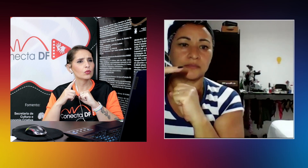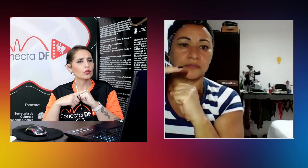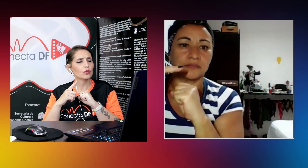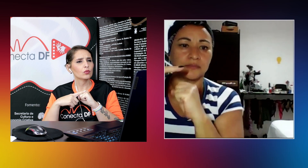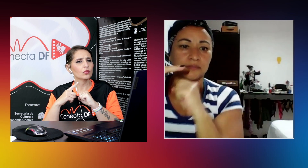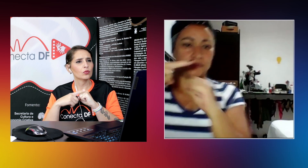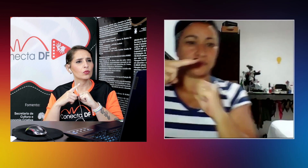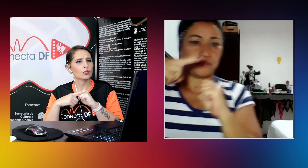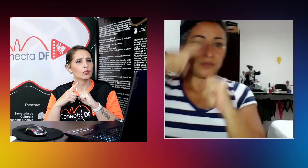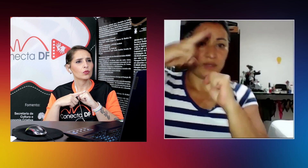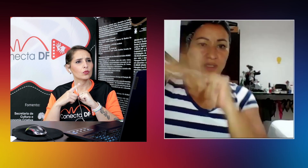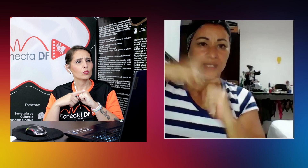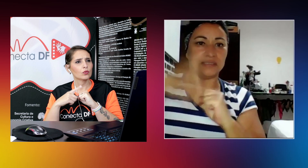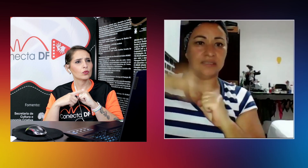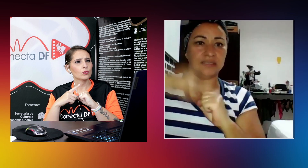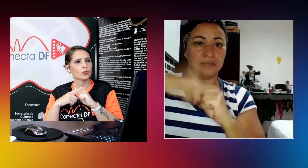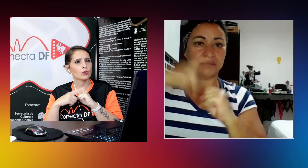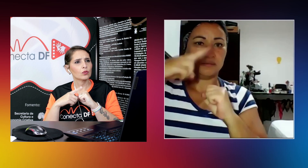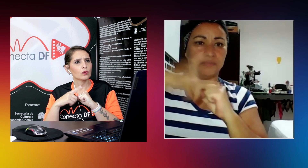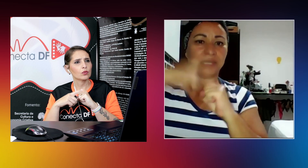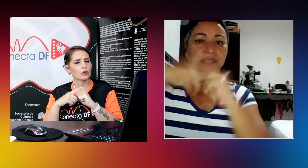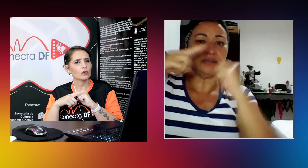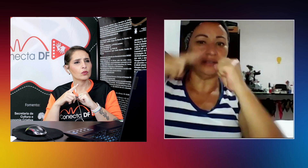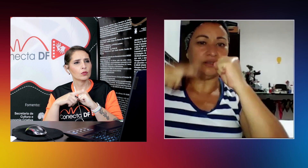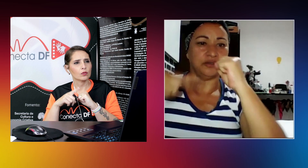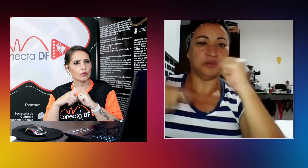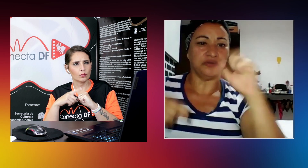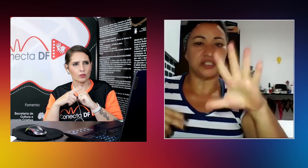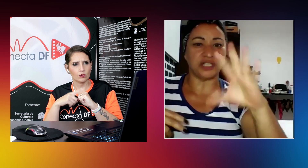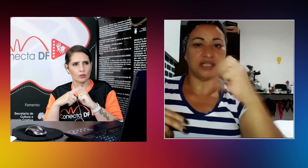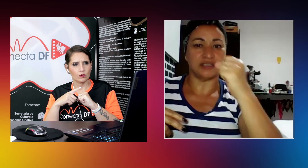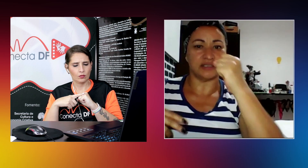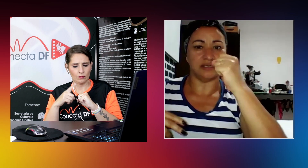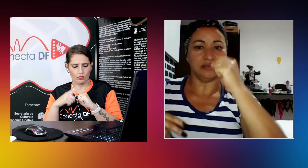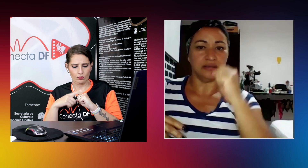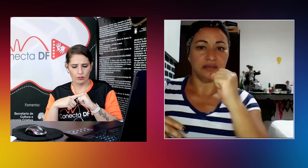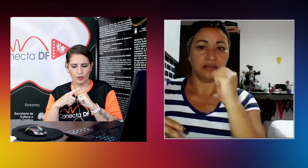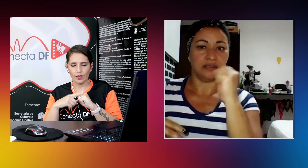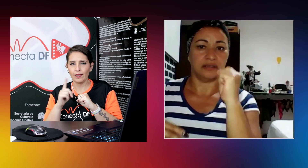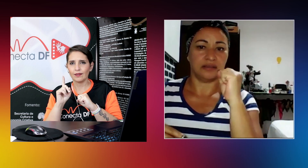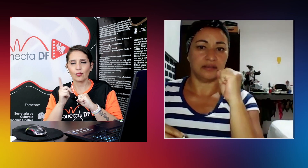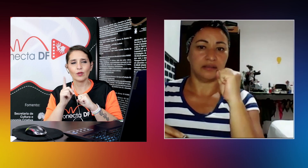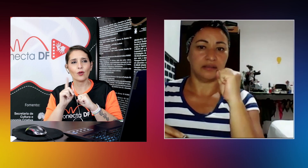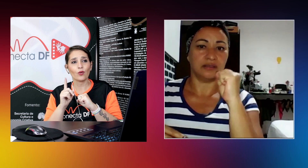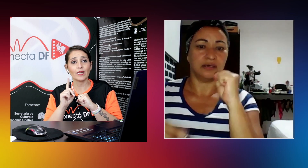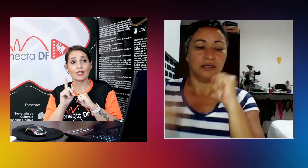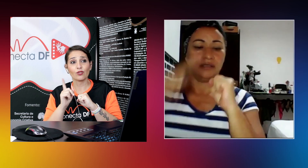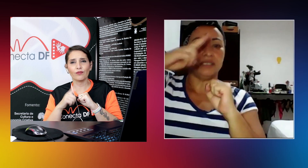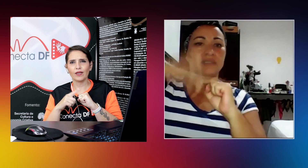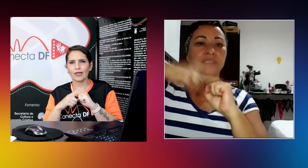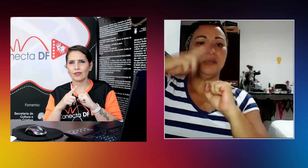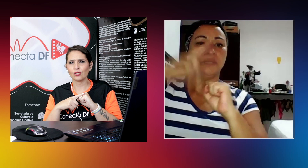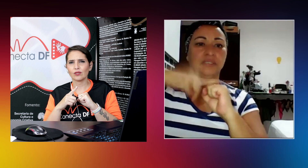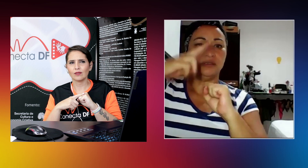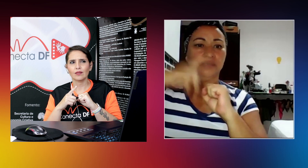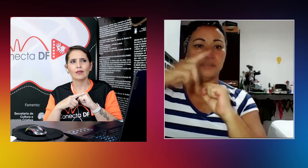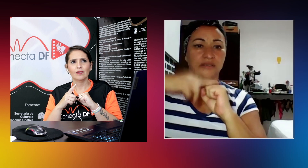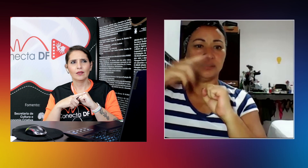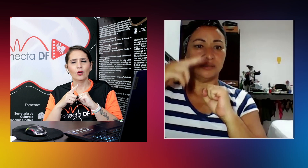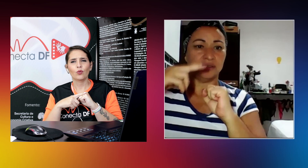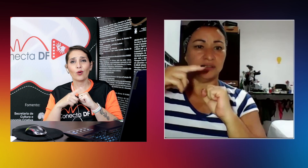Cupuaçu? Assim, batendo aqui, ó, mão fechada assim. Não, o que eu conheço é Em cima.